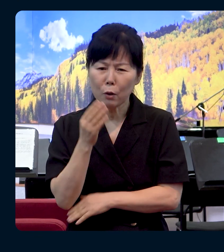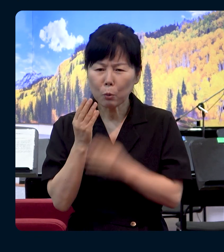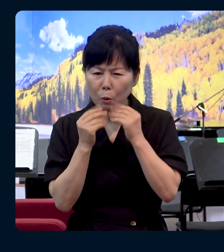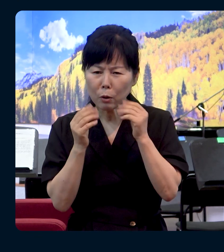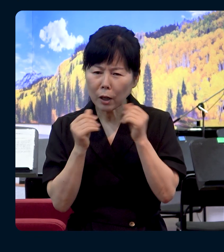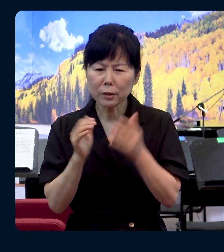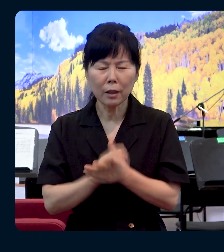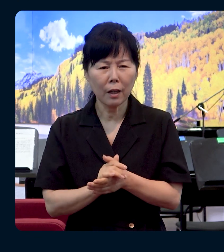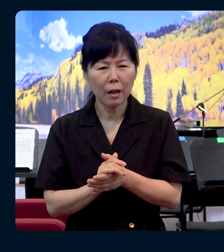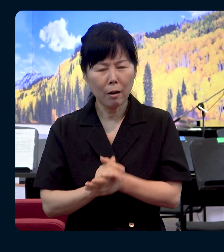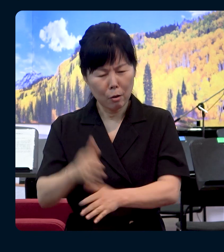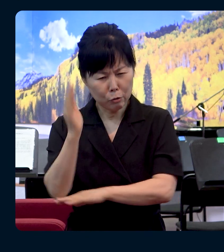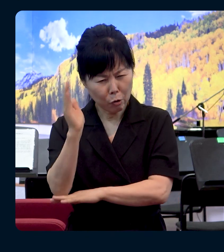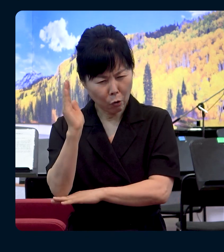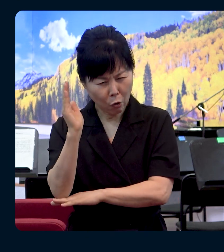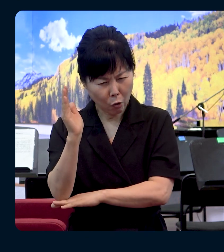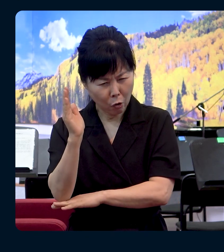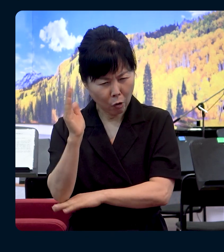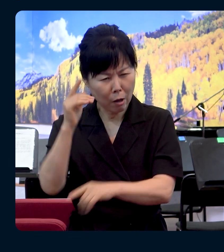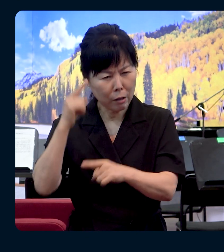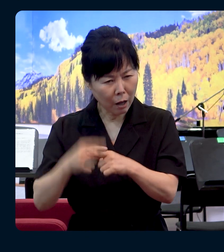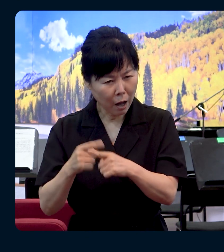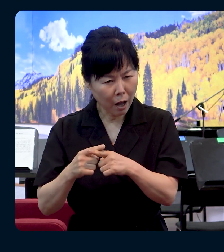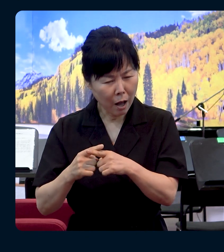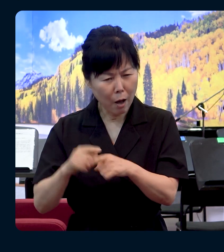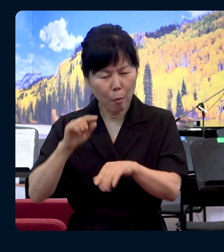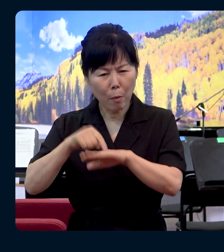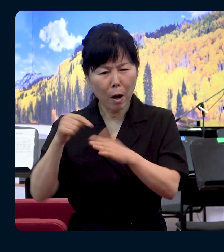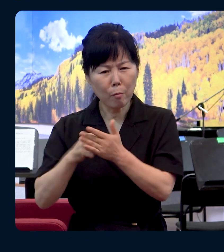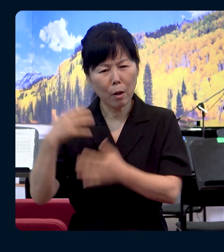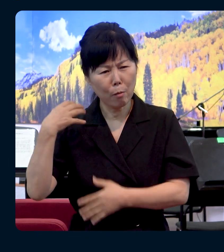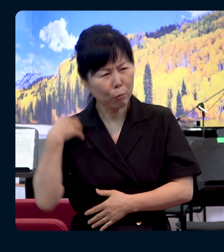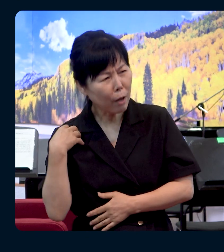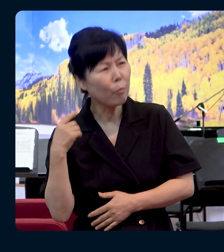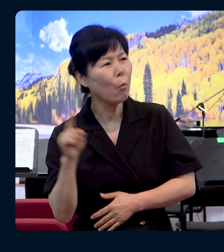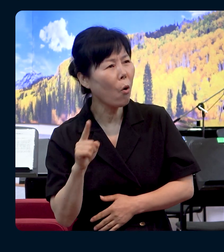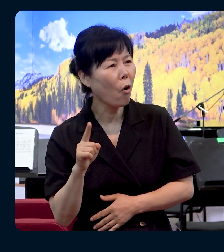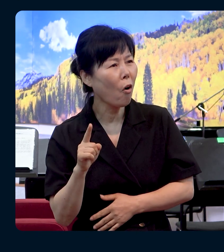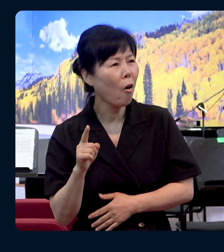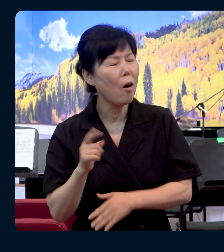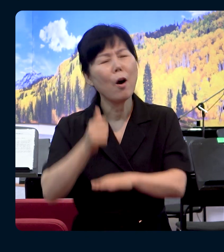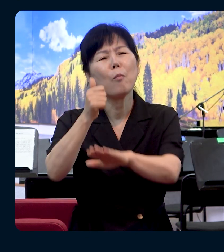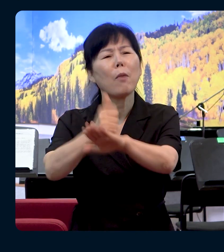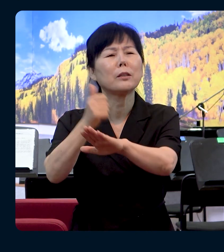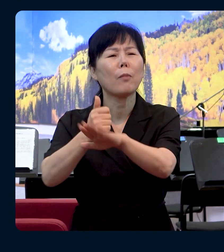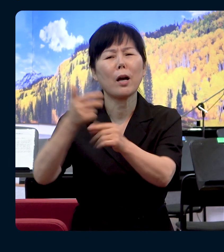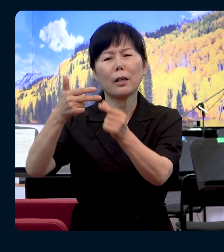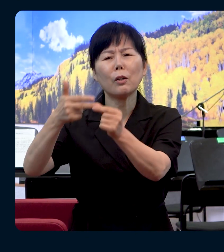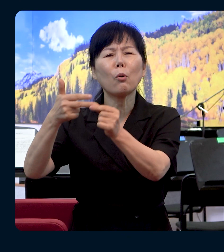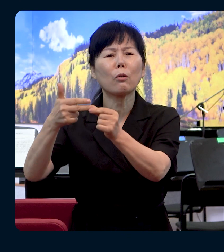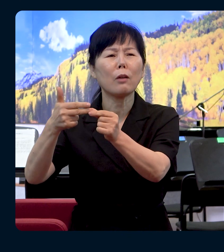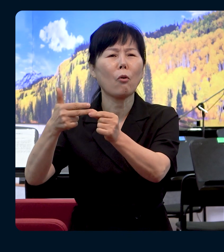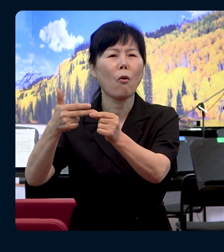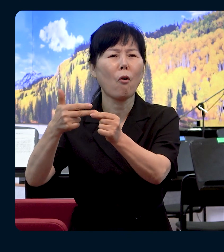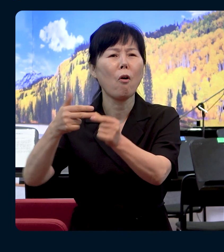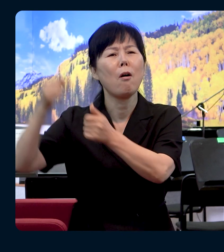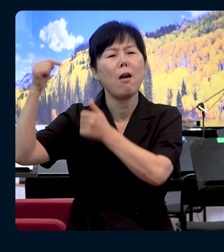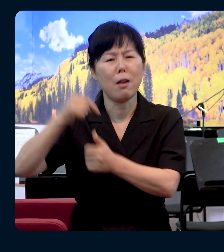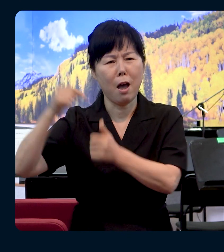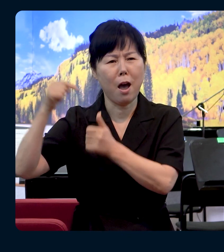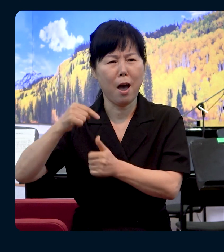오는 거예요. 그 마지막 것도 해야 한다. 그래서 주일날 마지막 거를 해라 라고 하는 그런 감동이 오는